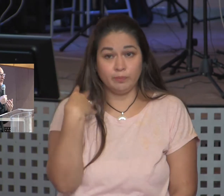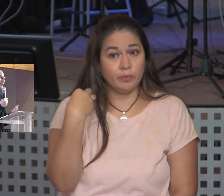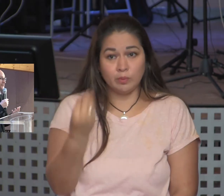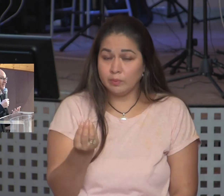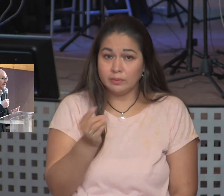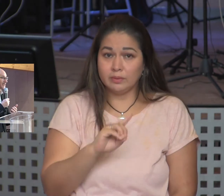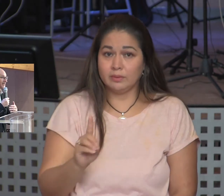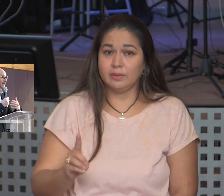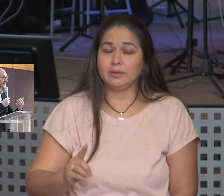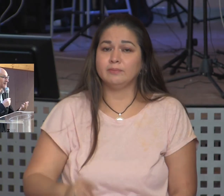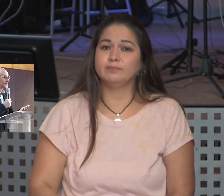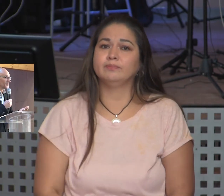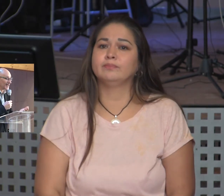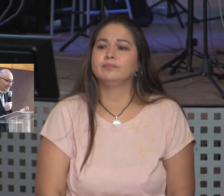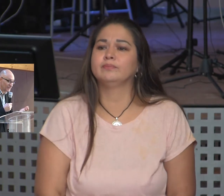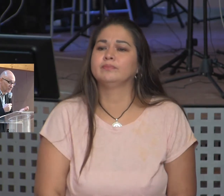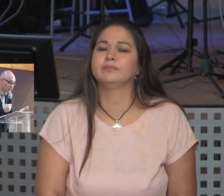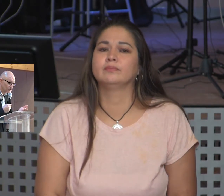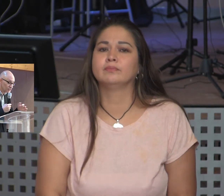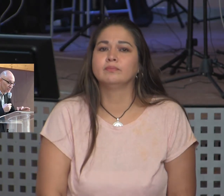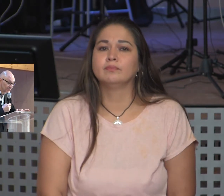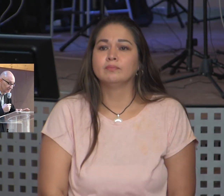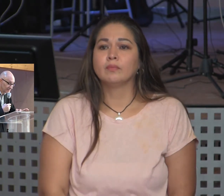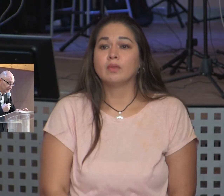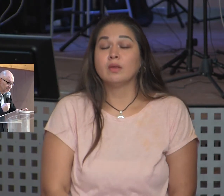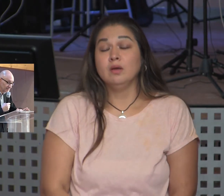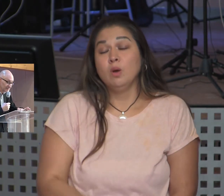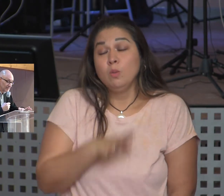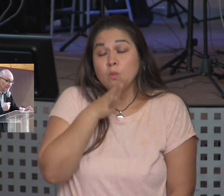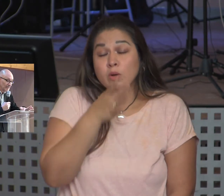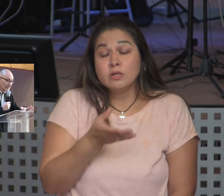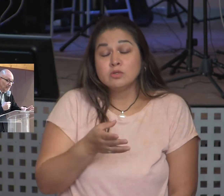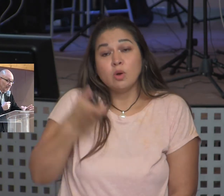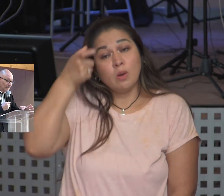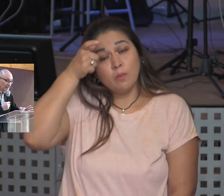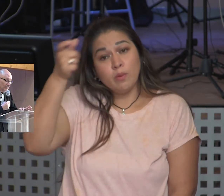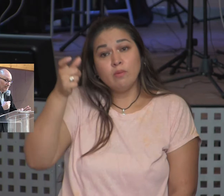lo que Dios tenía para ellos.